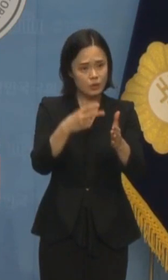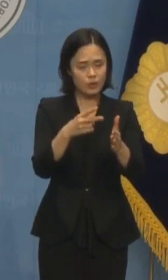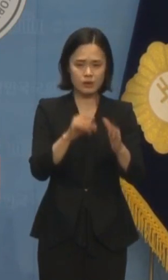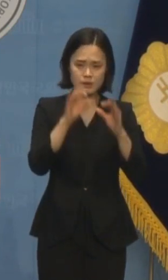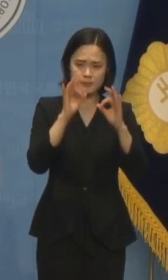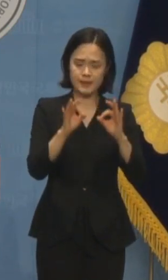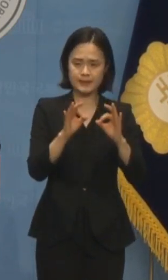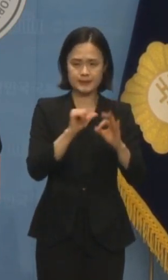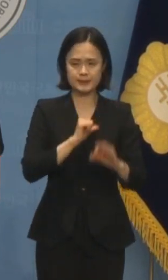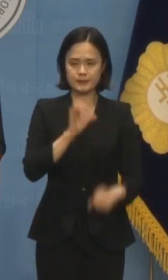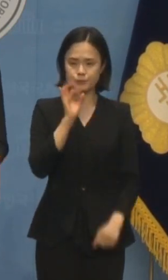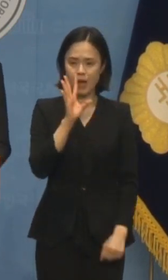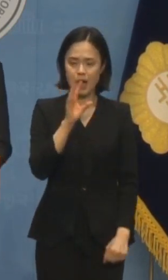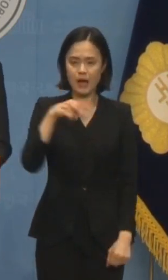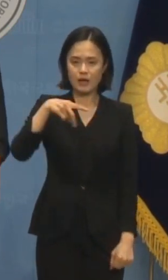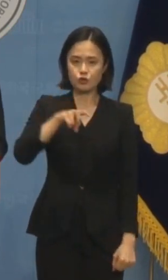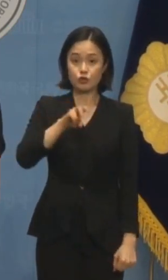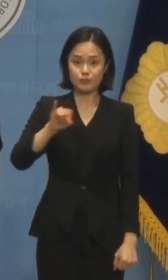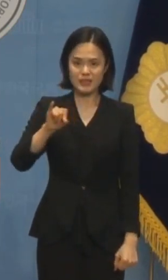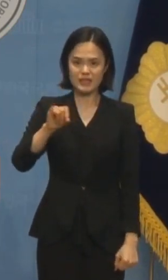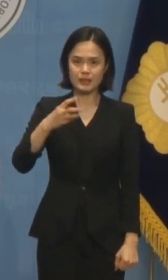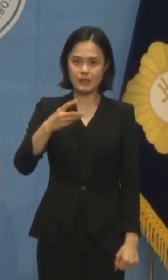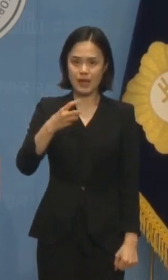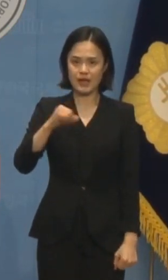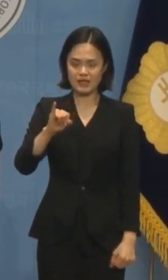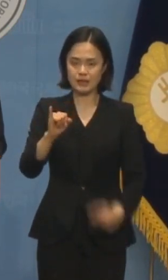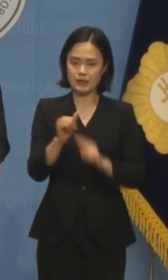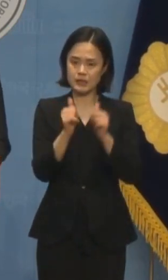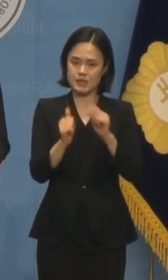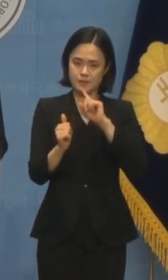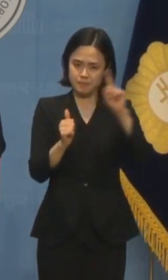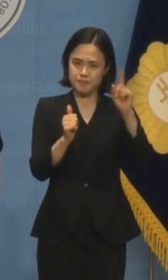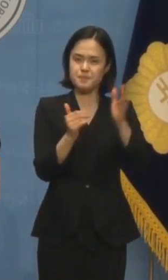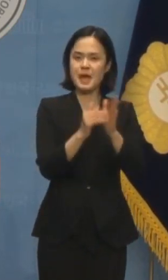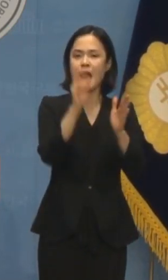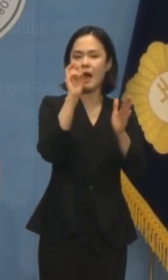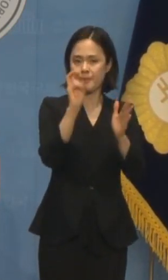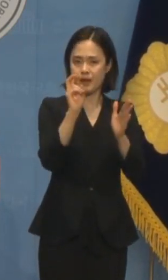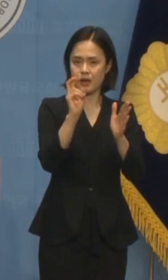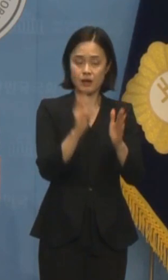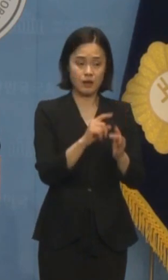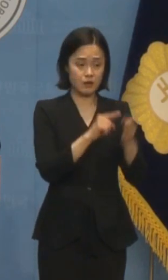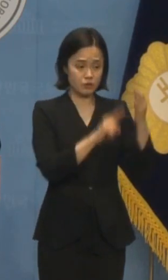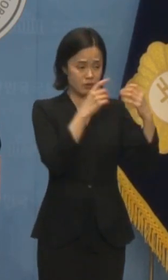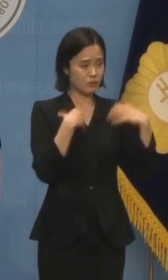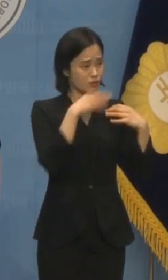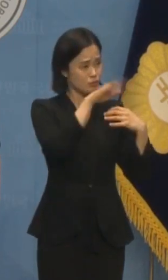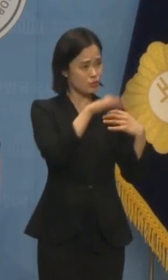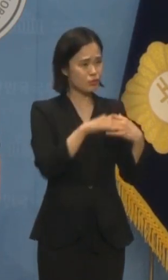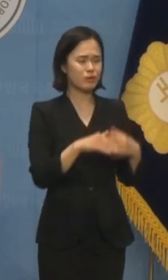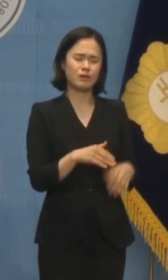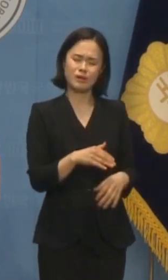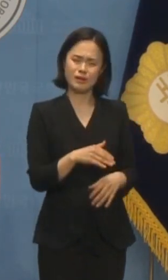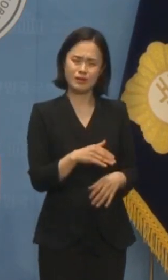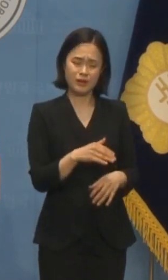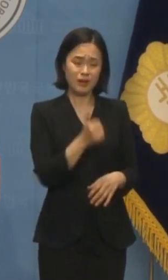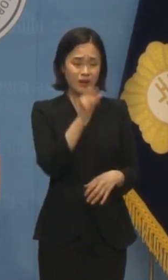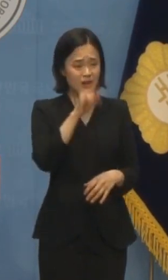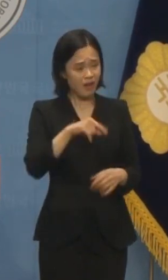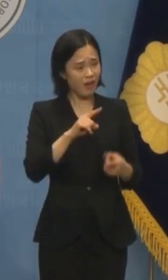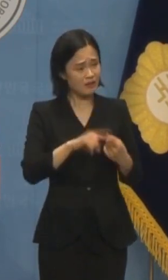아닐까요? 윤석열 정부에 경고합니다. 핵무장의 헛된 꿈에서 깨어나십시오. 억지 부리며